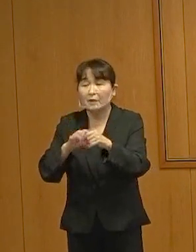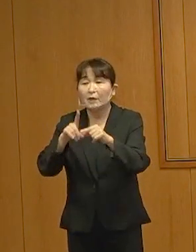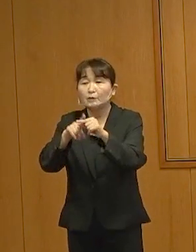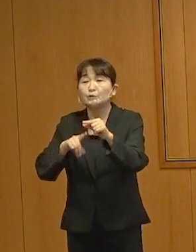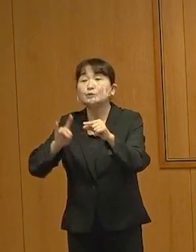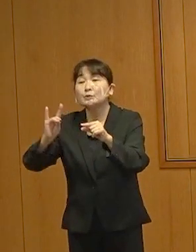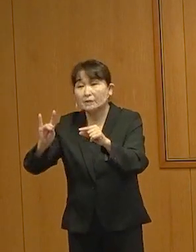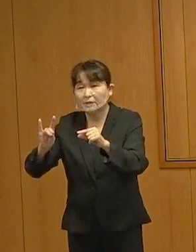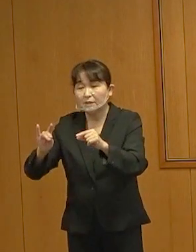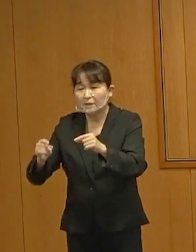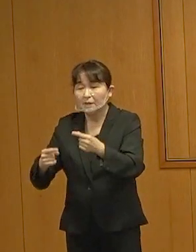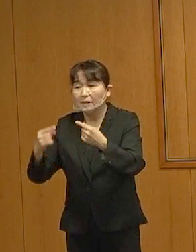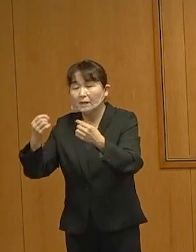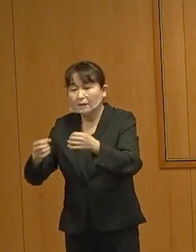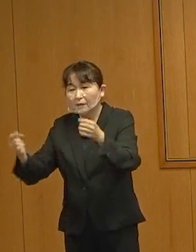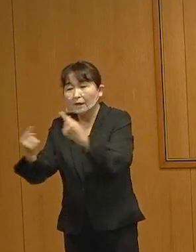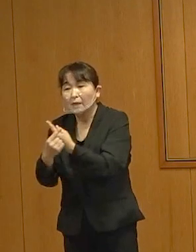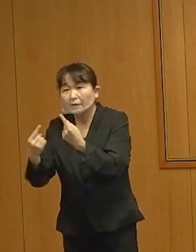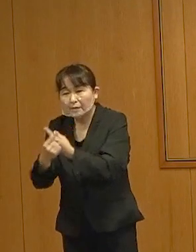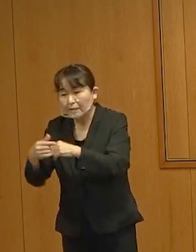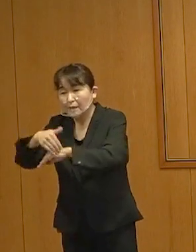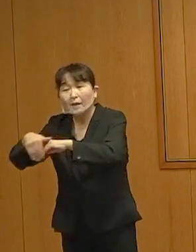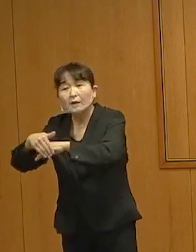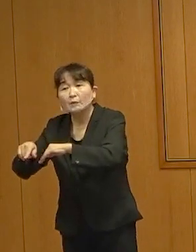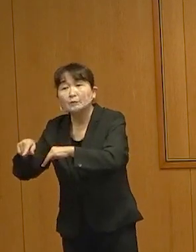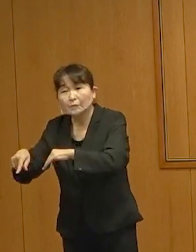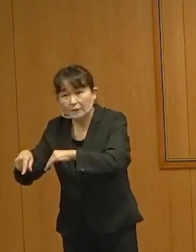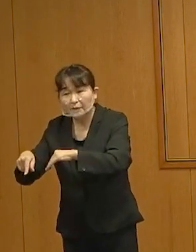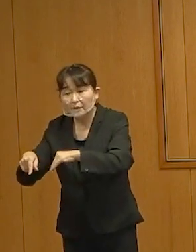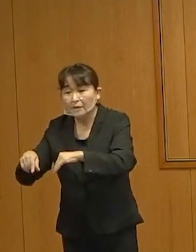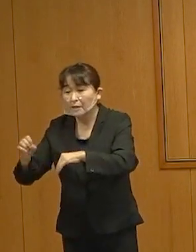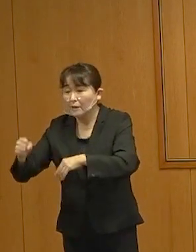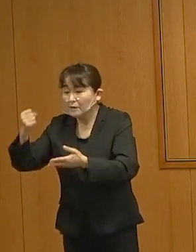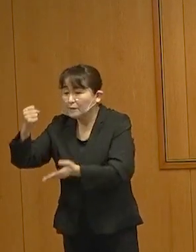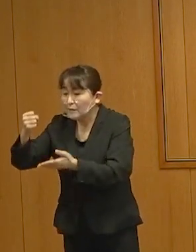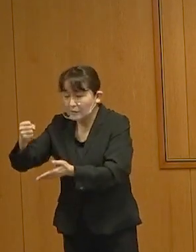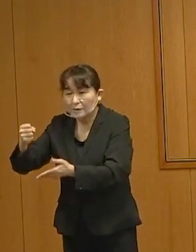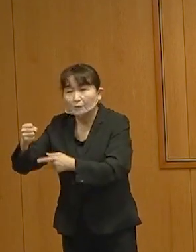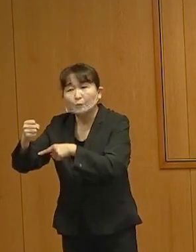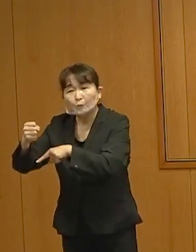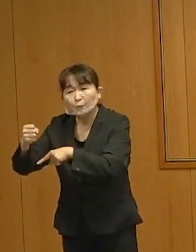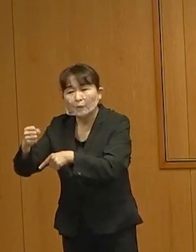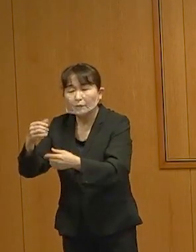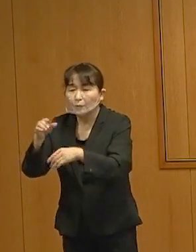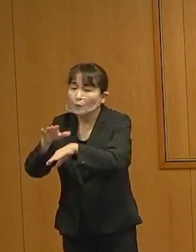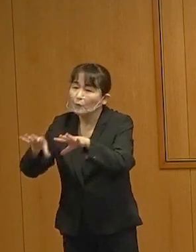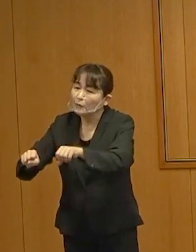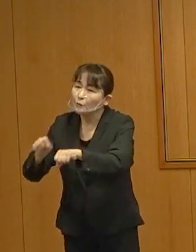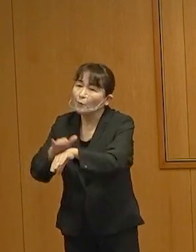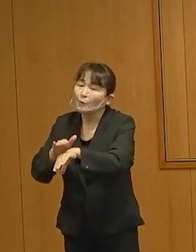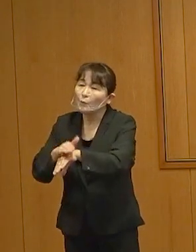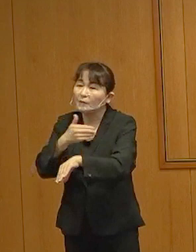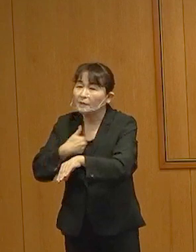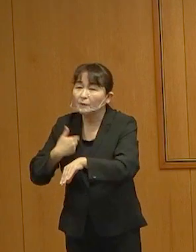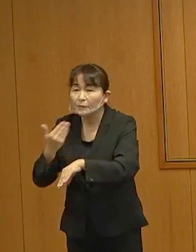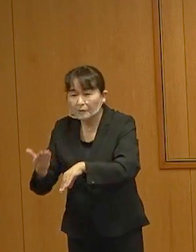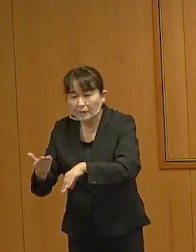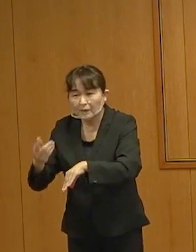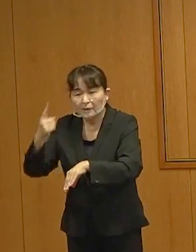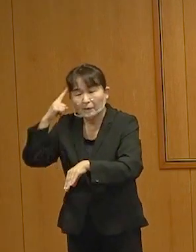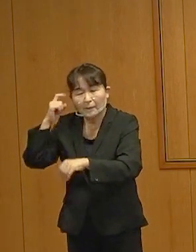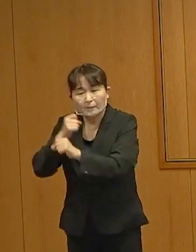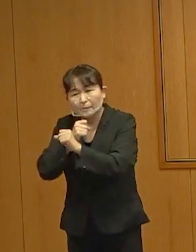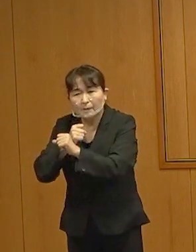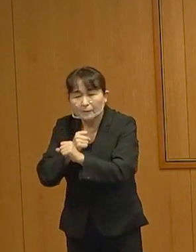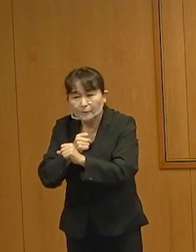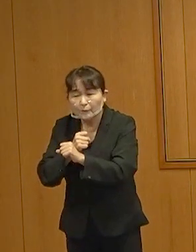画で新たに投資をする環境がどれだけあるか、まあ、次年度に向けてしっかりと検討も今